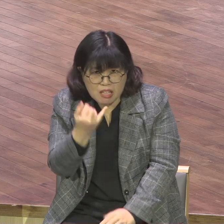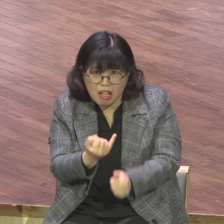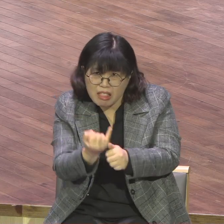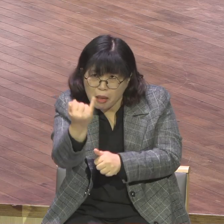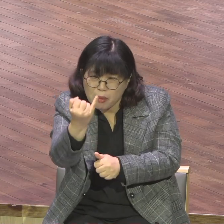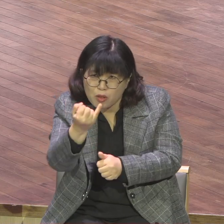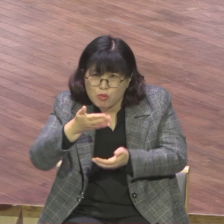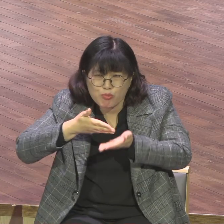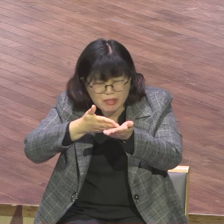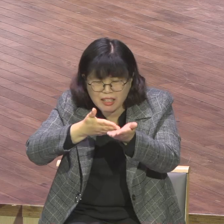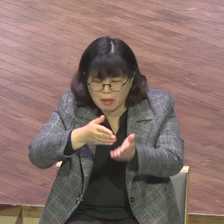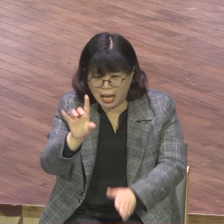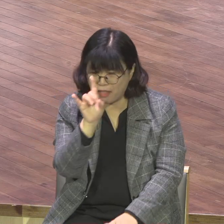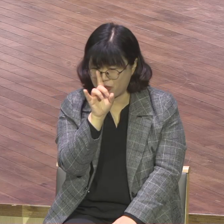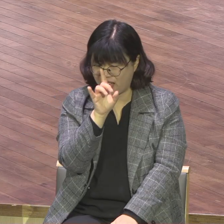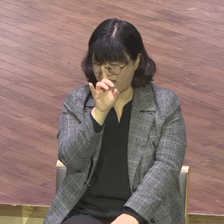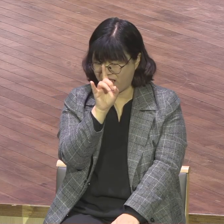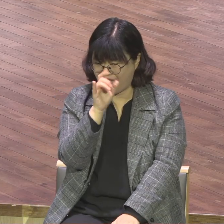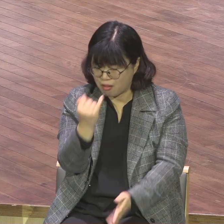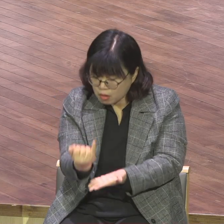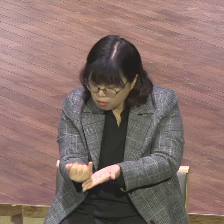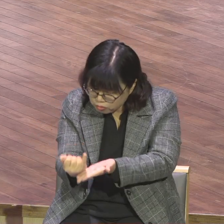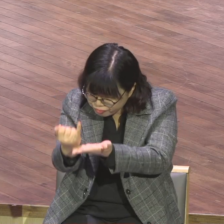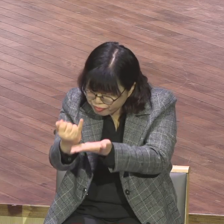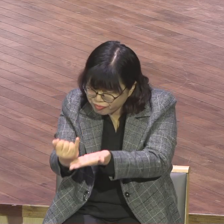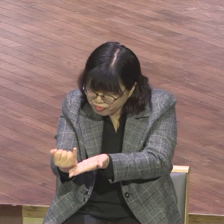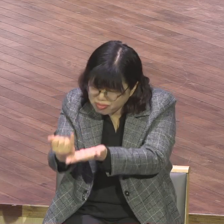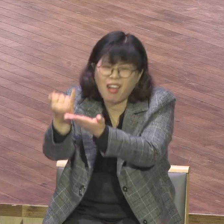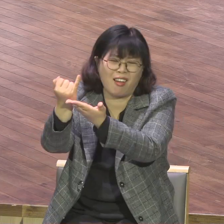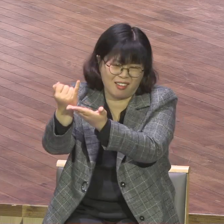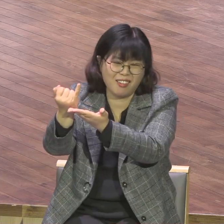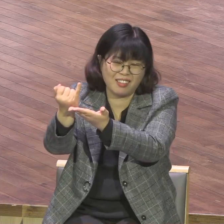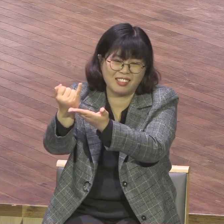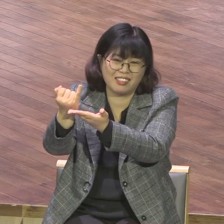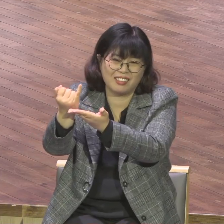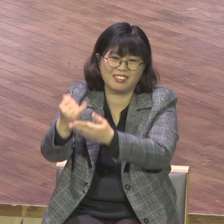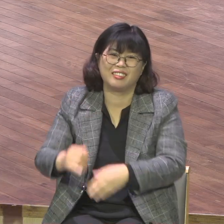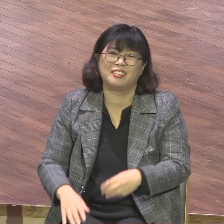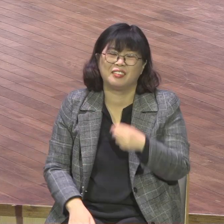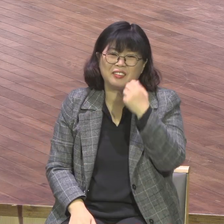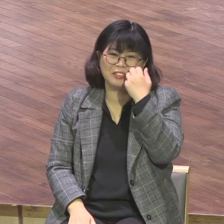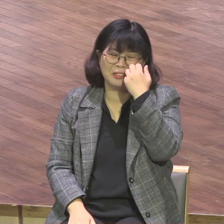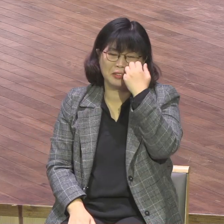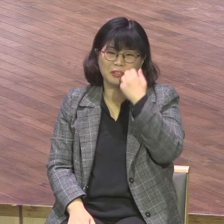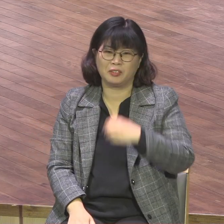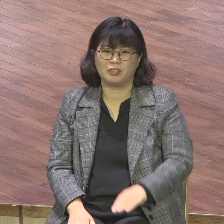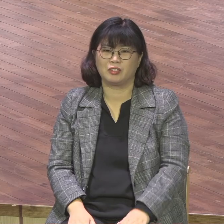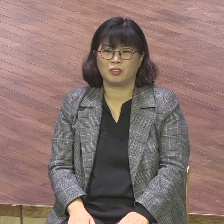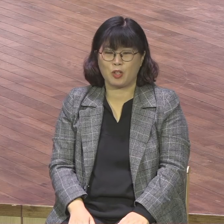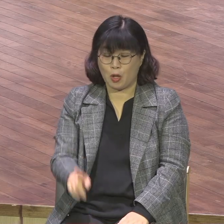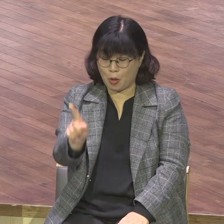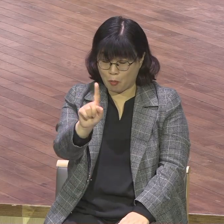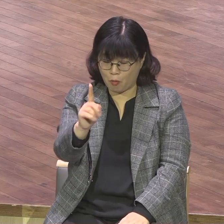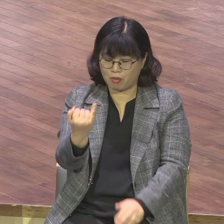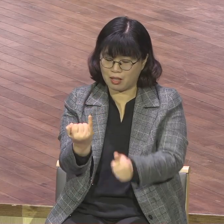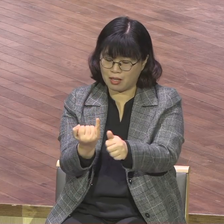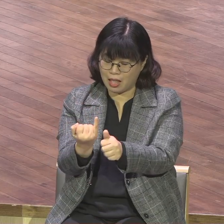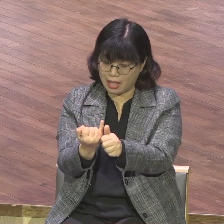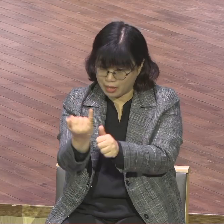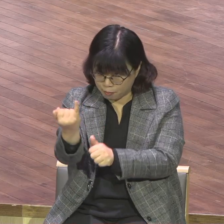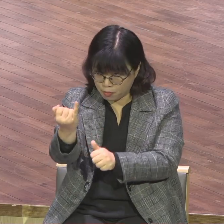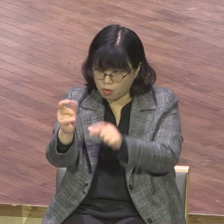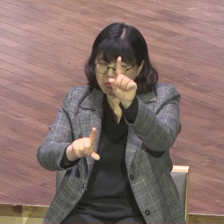지배하란 말이 아니에요. 이해와 수용입니다. 그대로 받아주라. 받아주. 전부